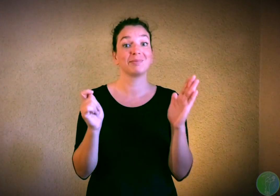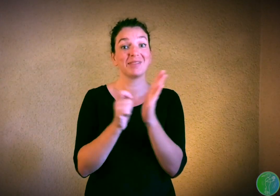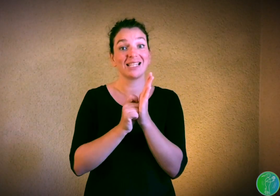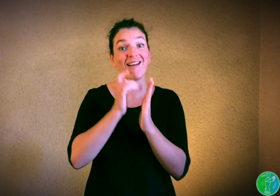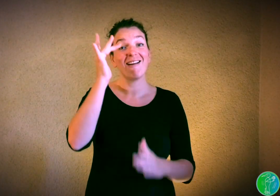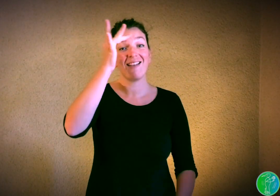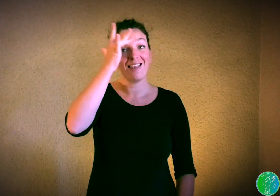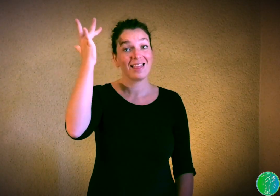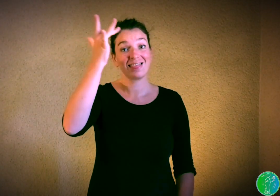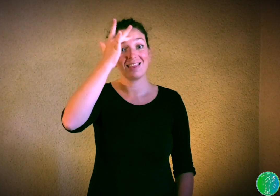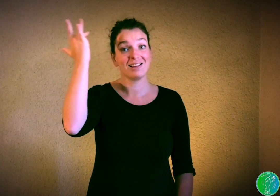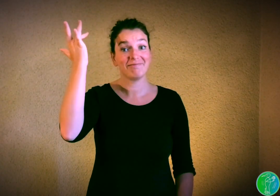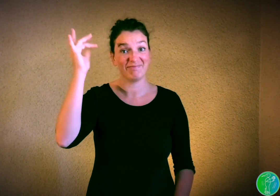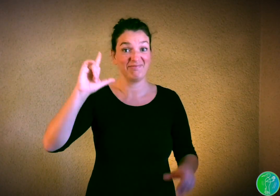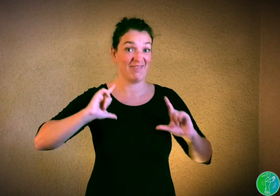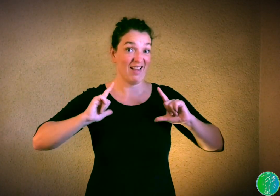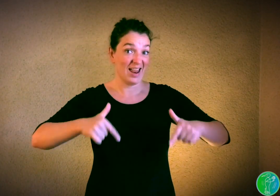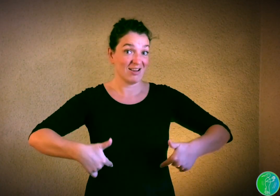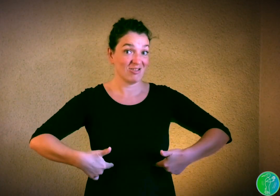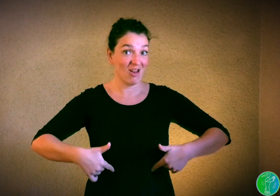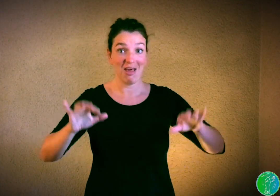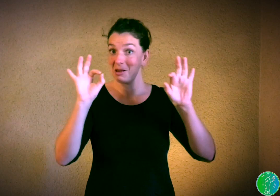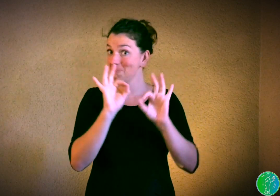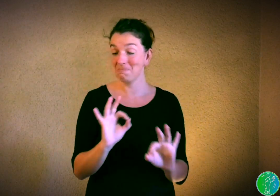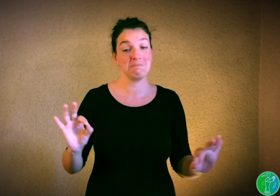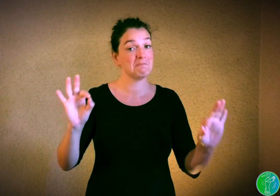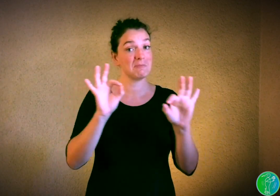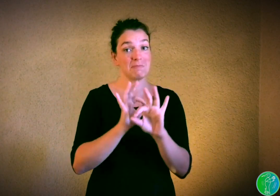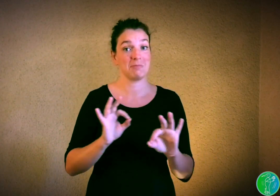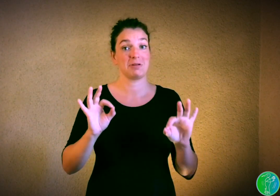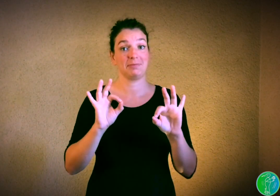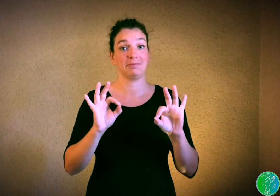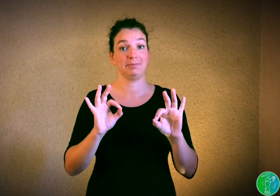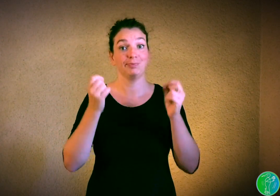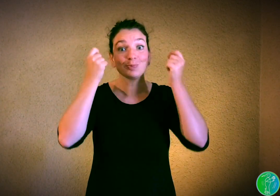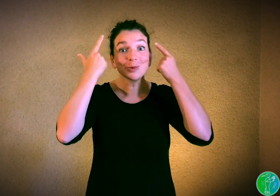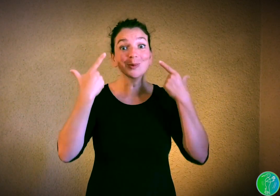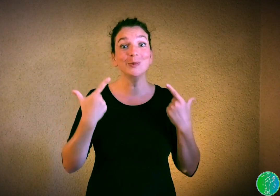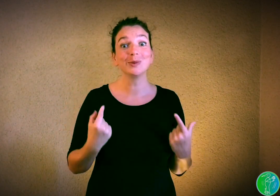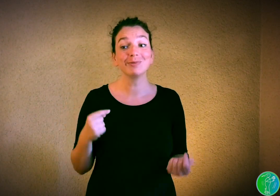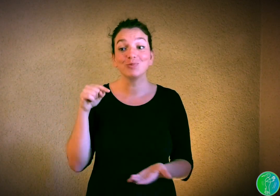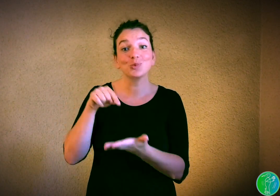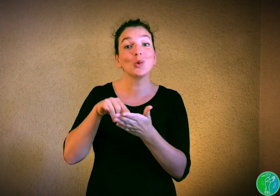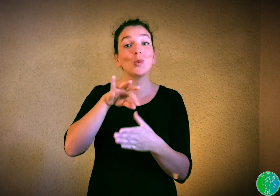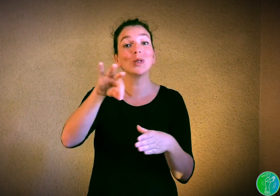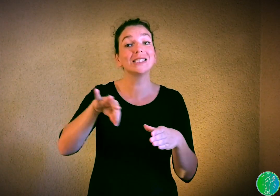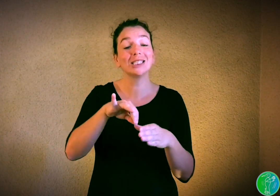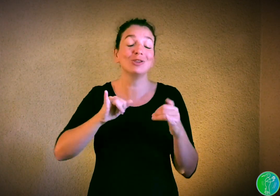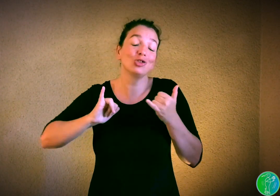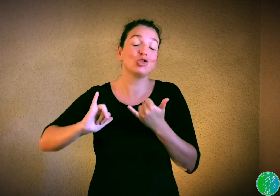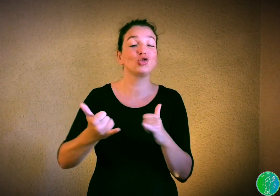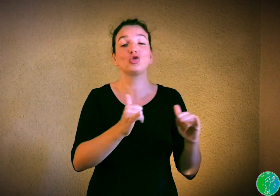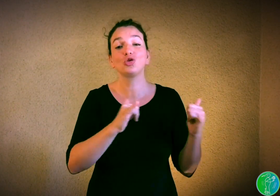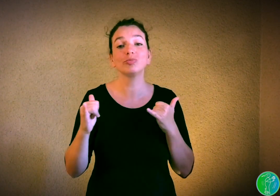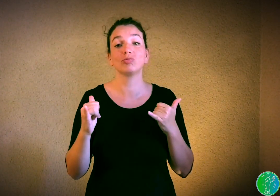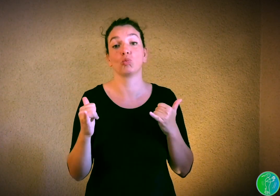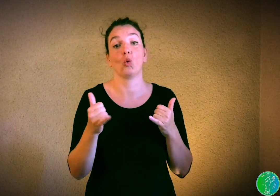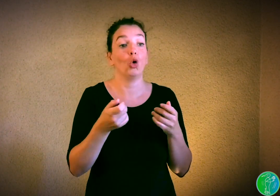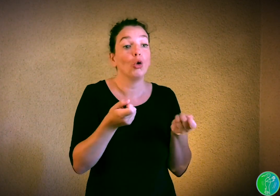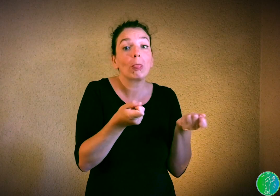C'était l'été, et il n'y avait plus école. Laurent jouait tout seul dans la cuisine. Il jouait au